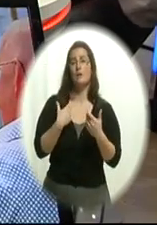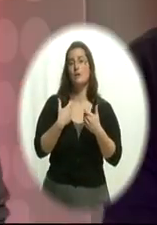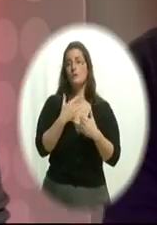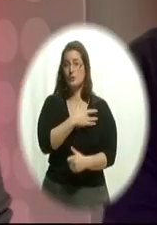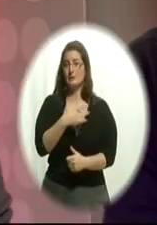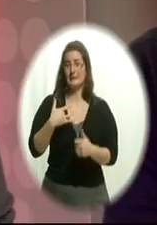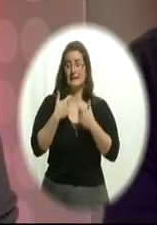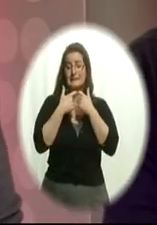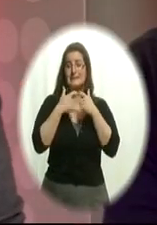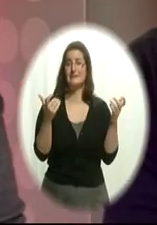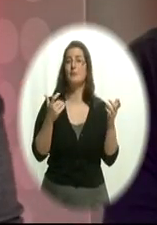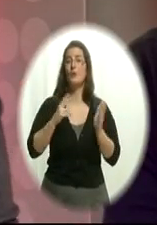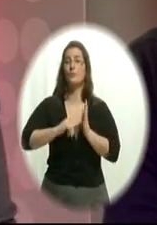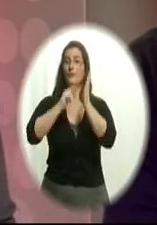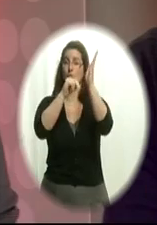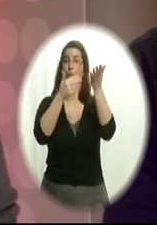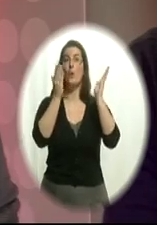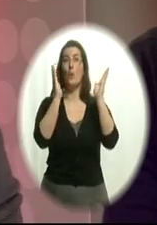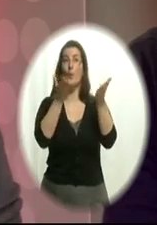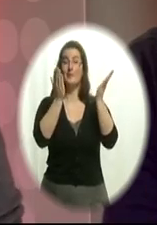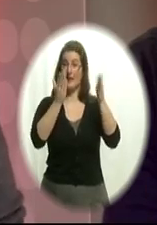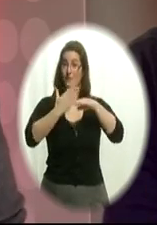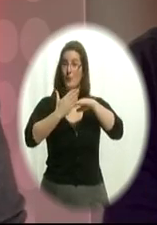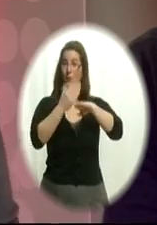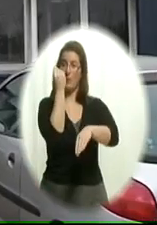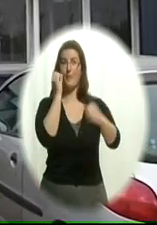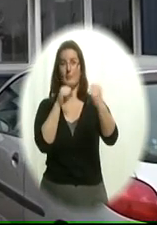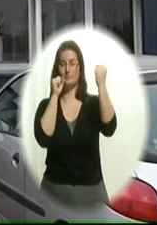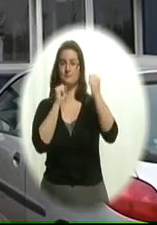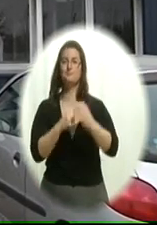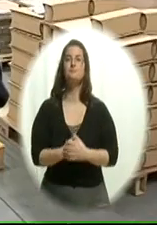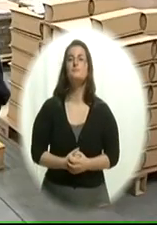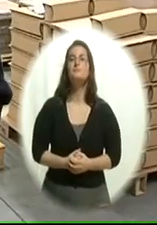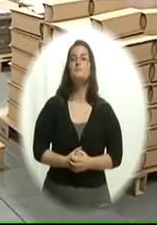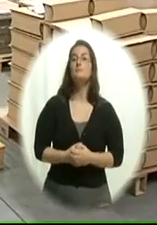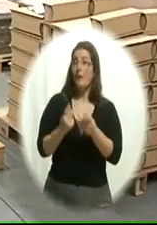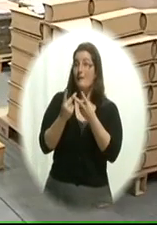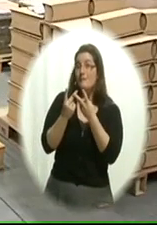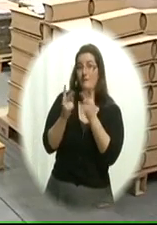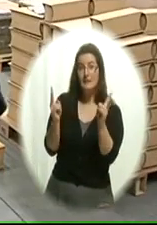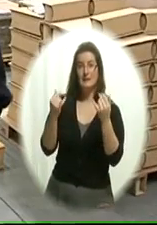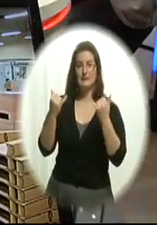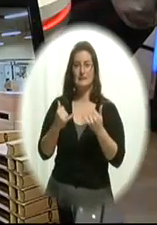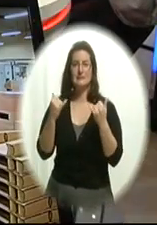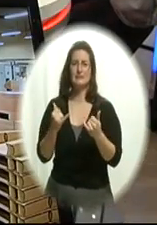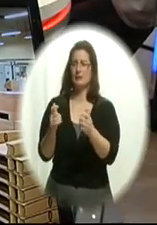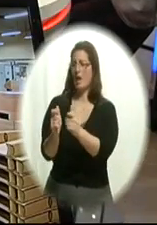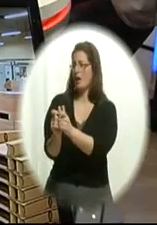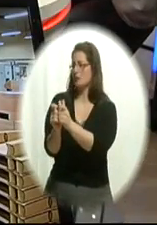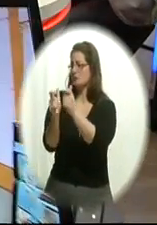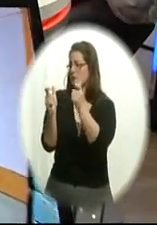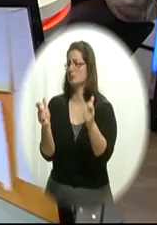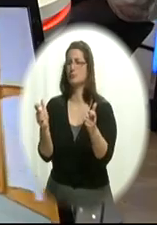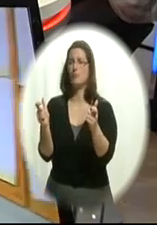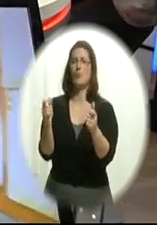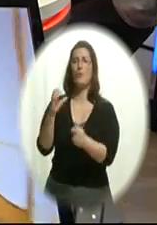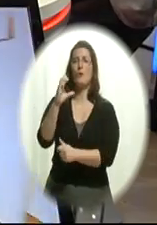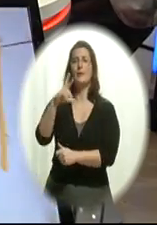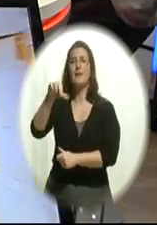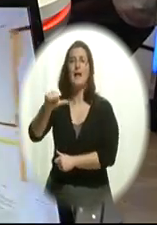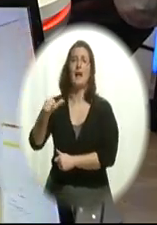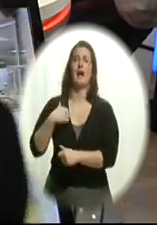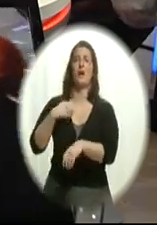on a une convention avec l'hôpital de Rouen. On travaille avec la ville aussi, avec toutes les institutions, que ce soit la CREA, le Conseil